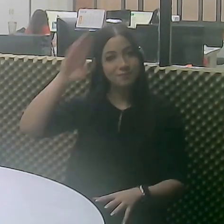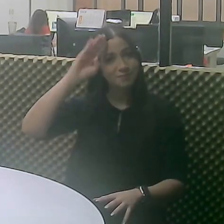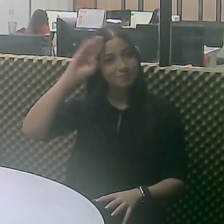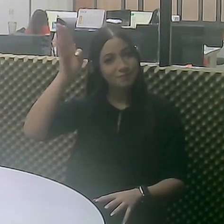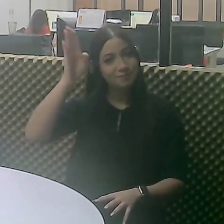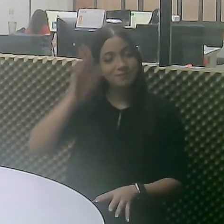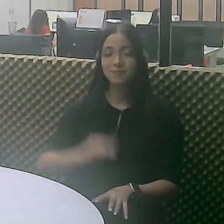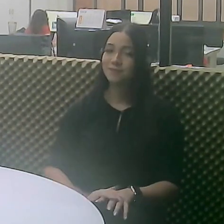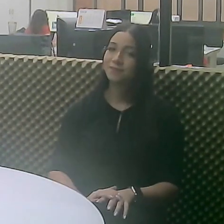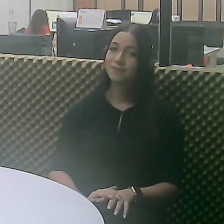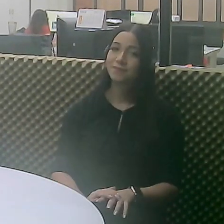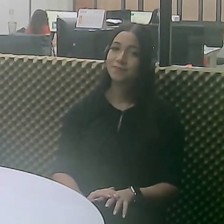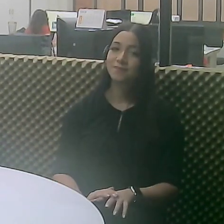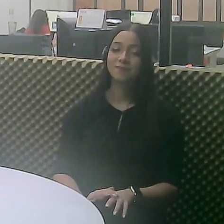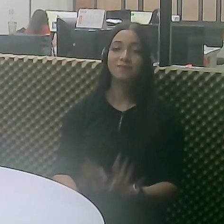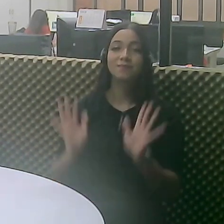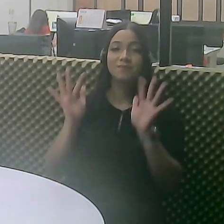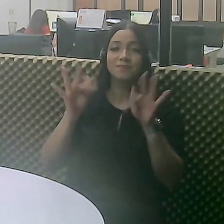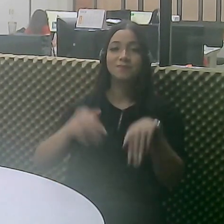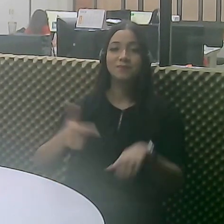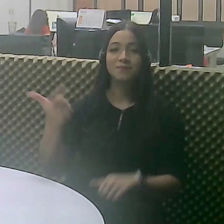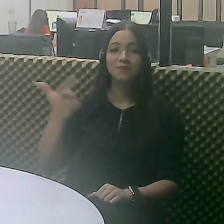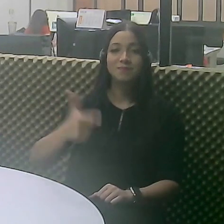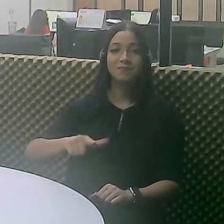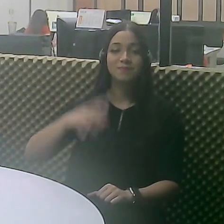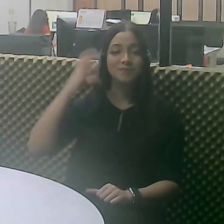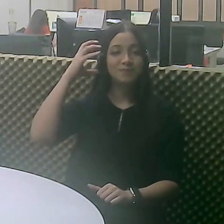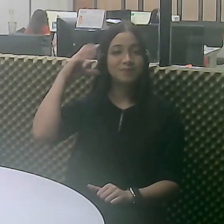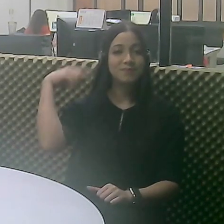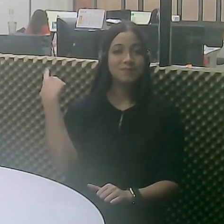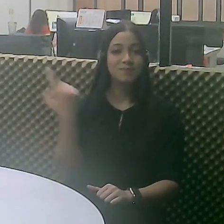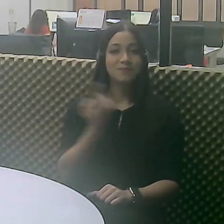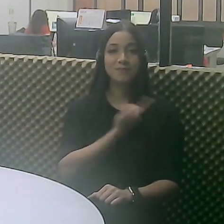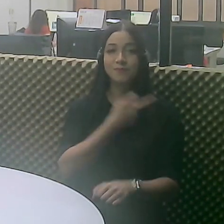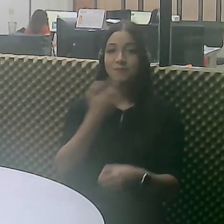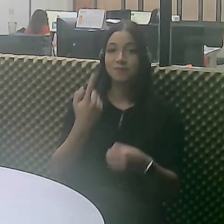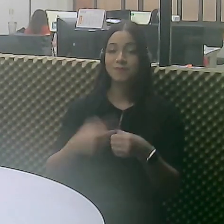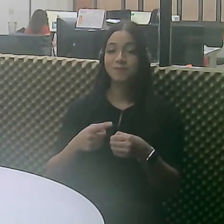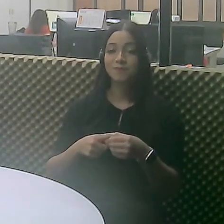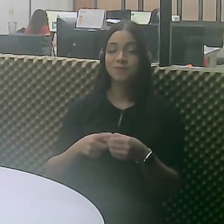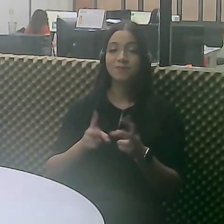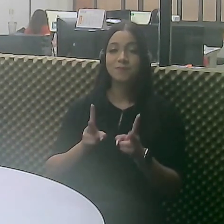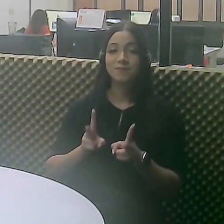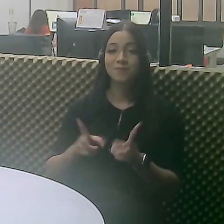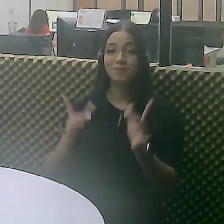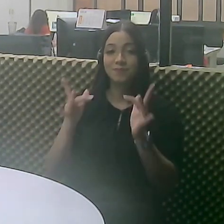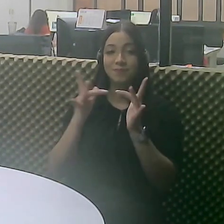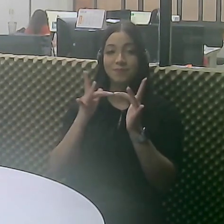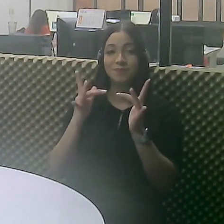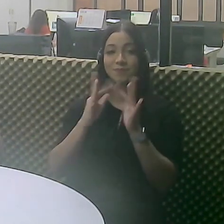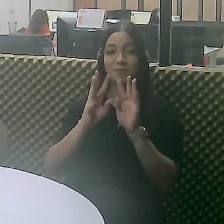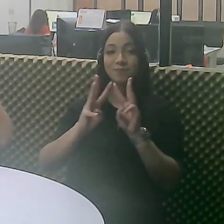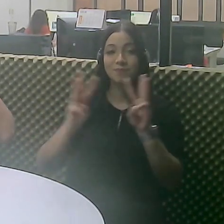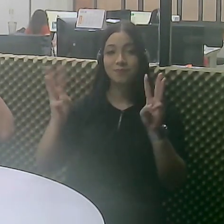bem. Até a próxima. Fica por aqui mais uma edição do programa da Rádio Nossa Cidade.